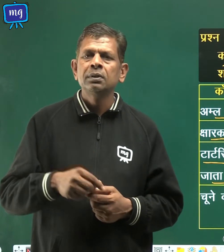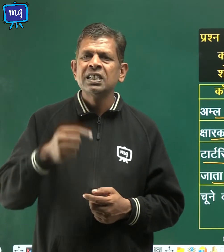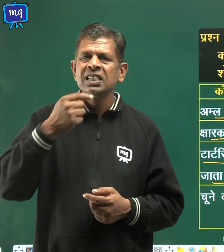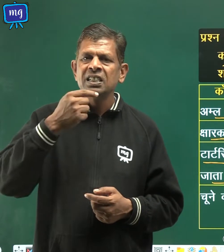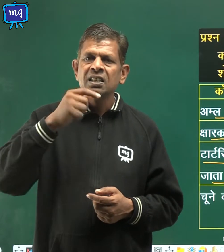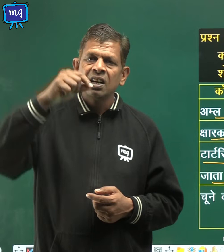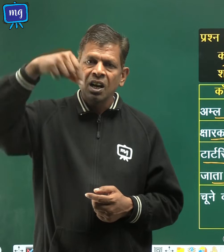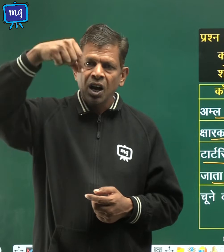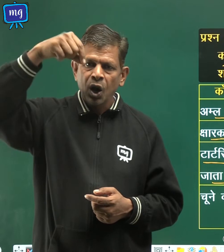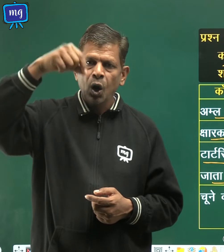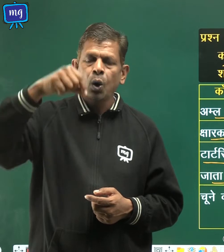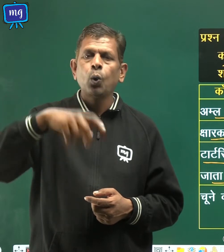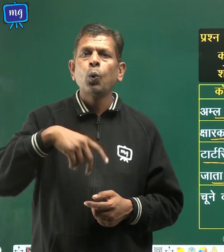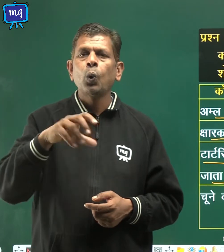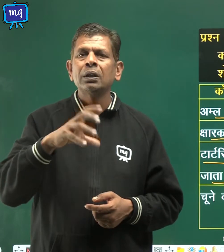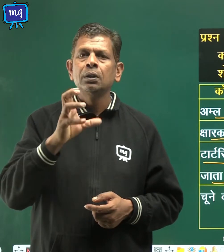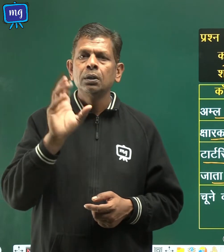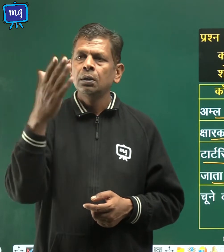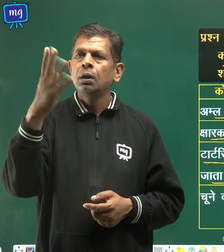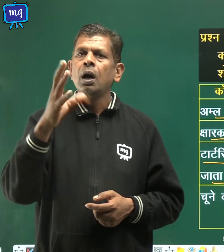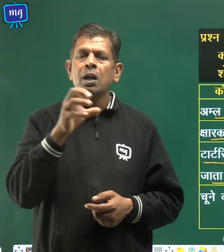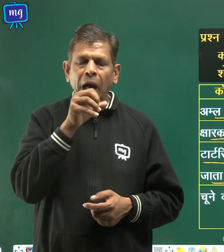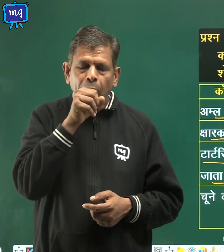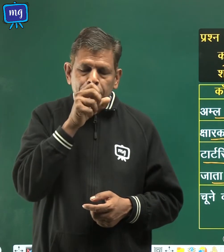अंगूर और कच्चे आम में,